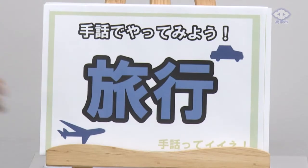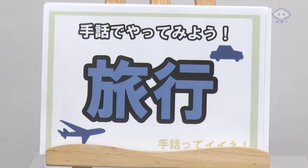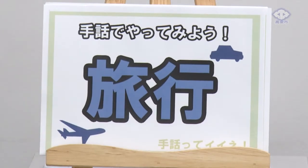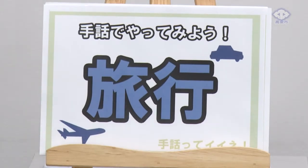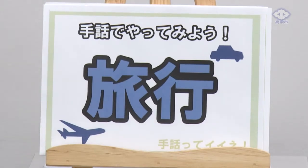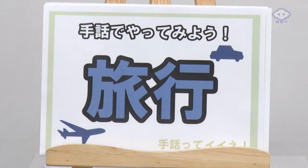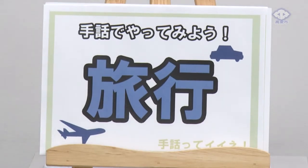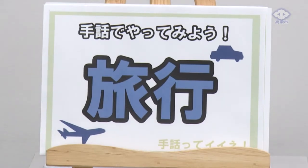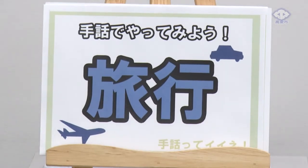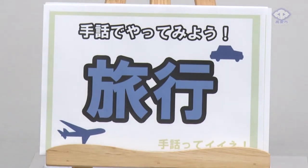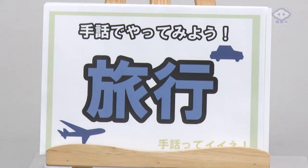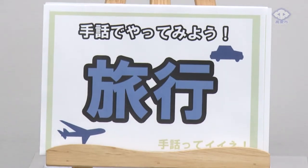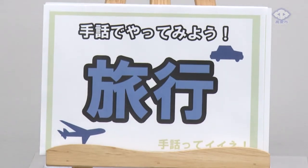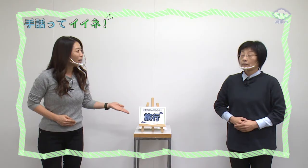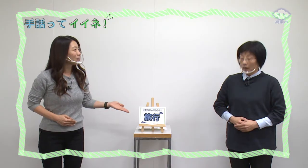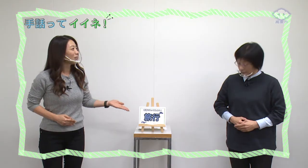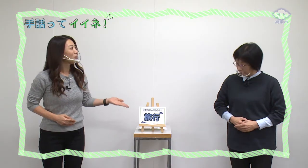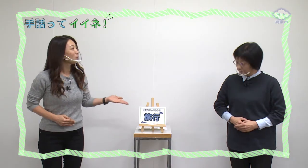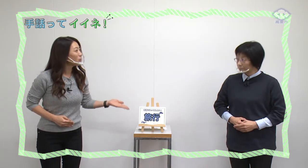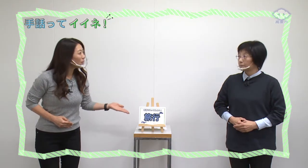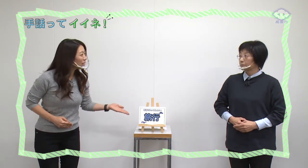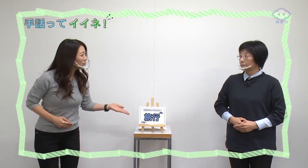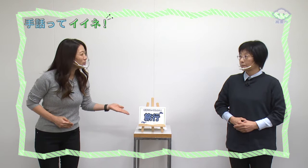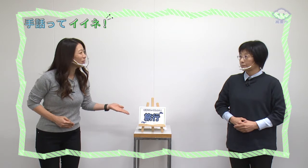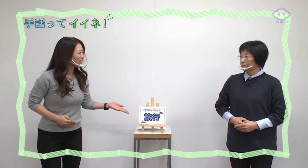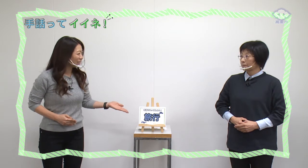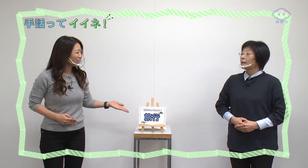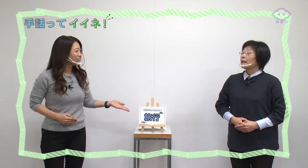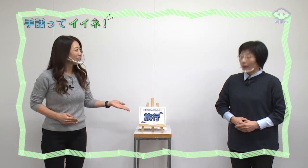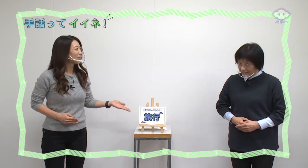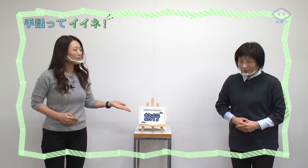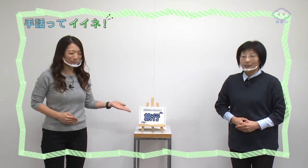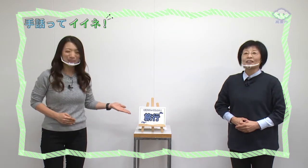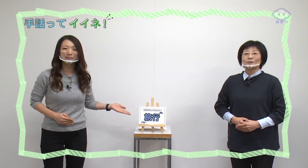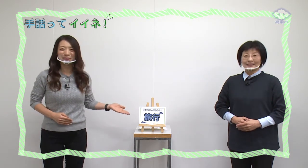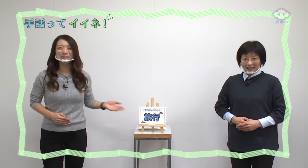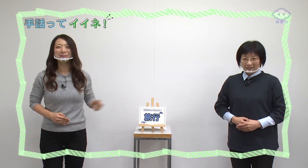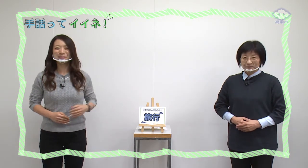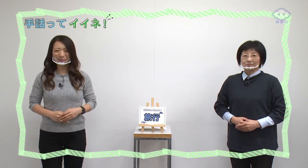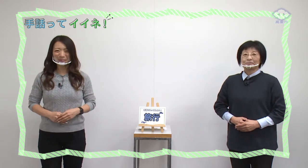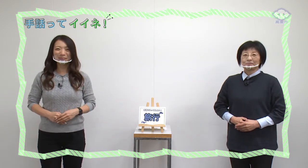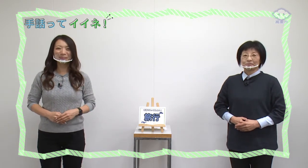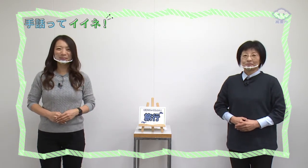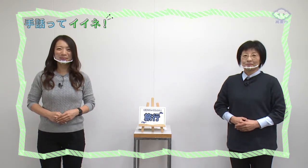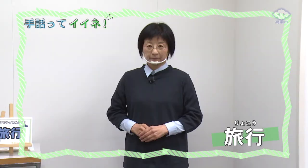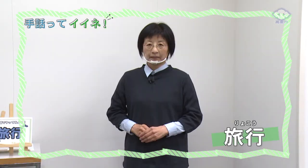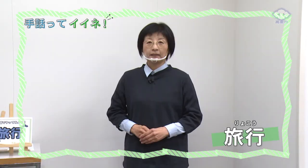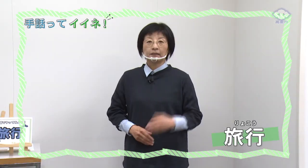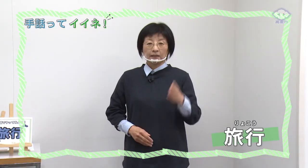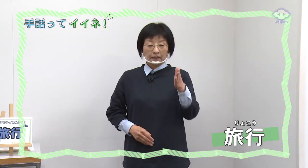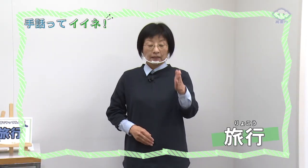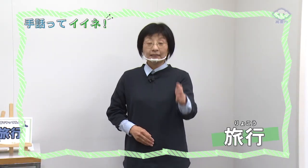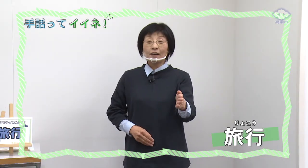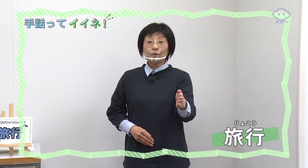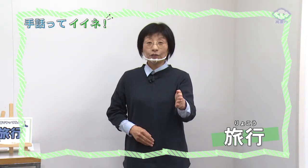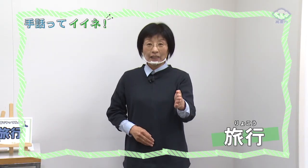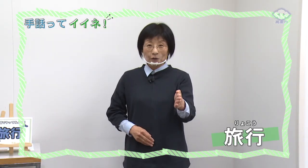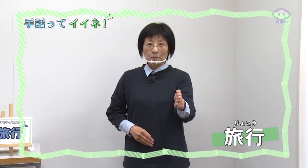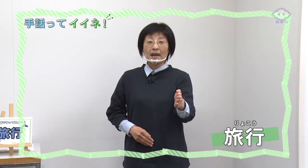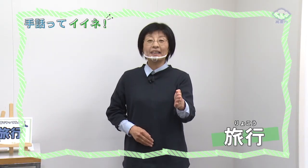ね。旅行、幅さん旅行はどうしますか。 はい、わかりました。片方の手を前に